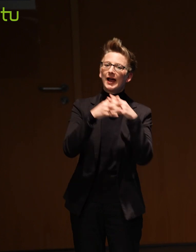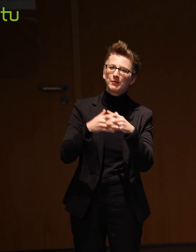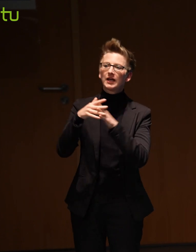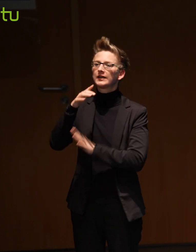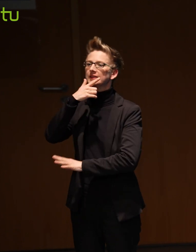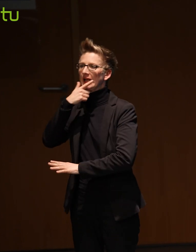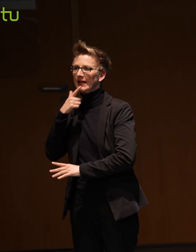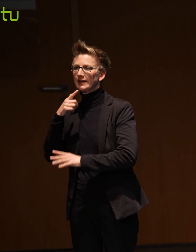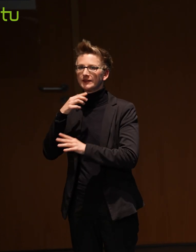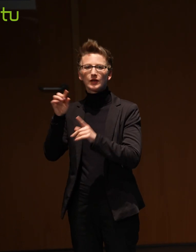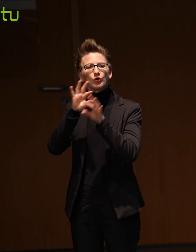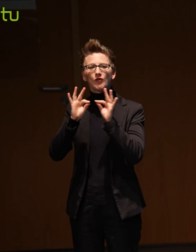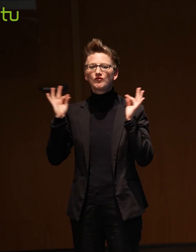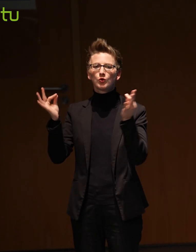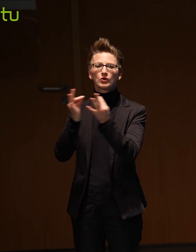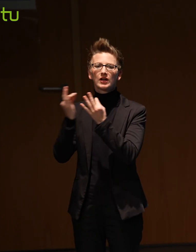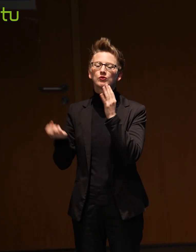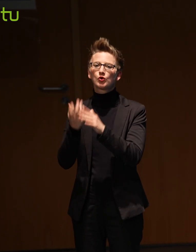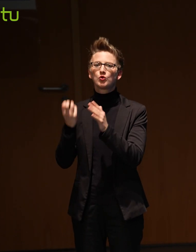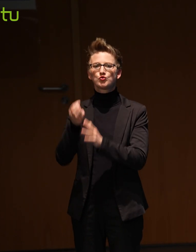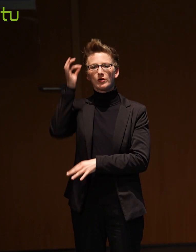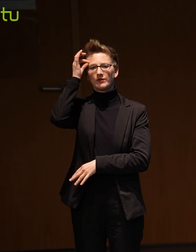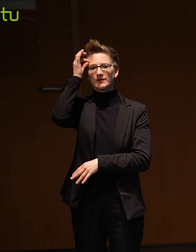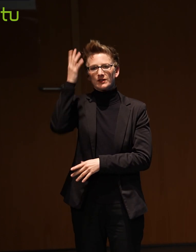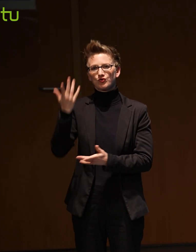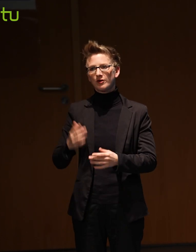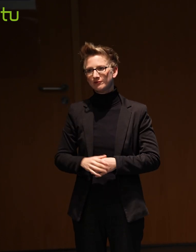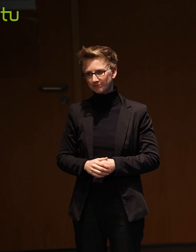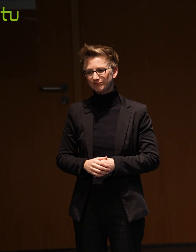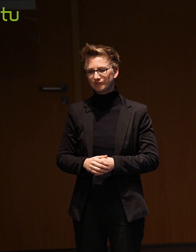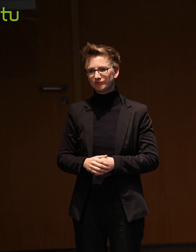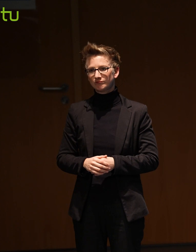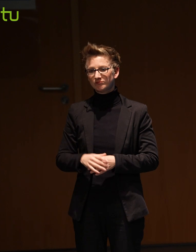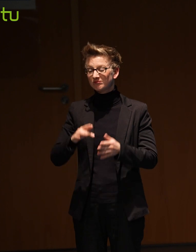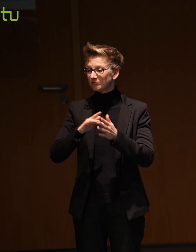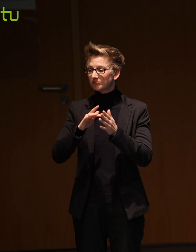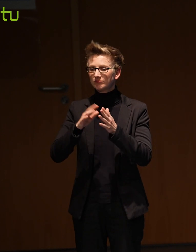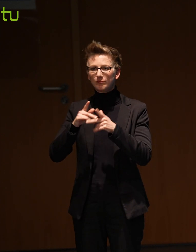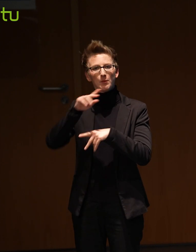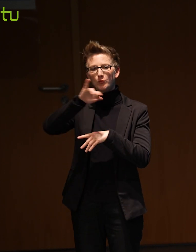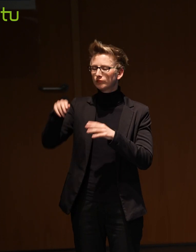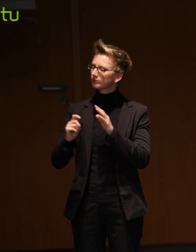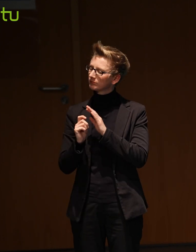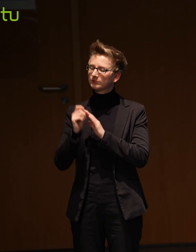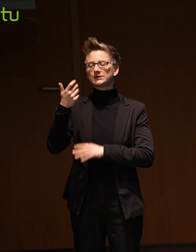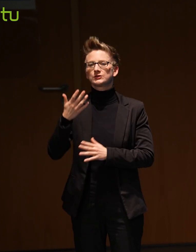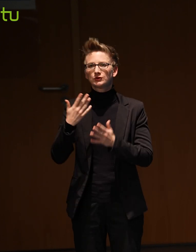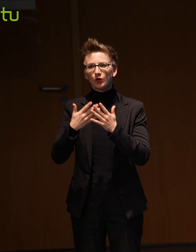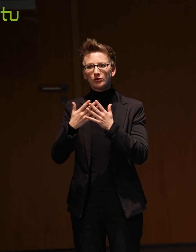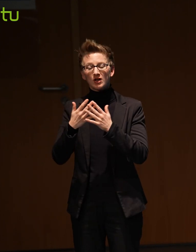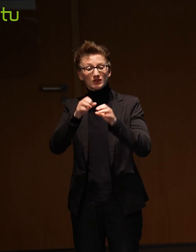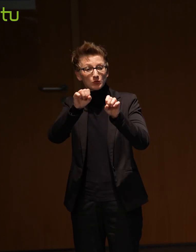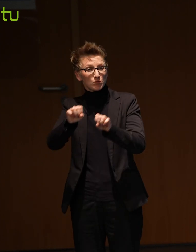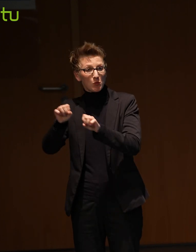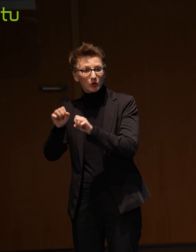und der ganzen Fakultät Kulturwissenschaften. Dass ein so außergewöhnliches Vorhaben möglich war, beweist auch, dass die